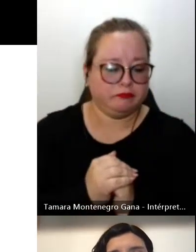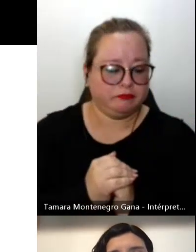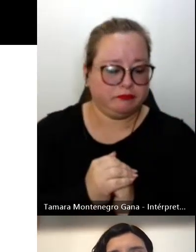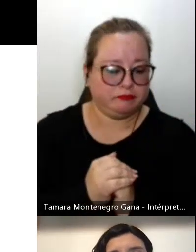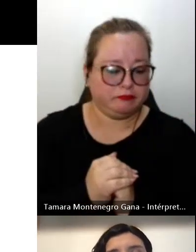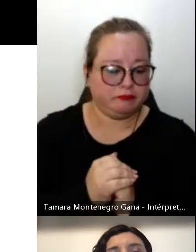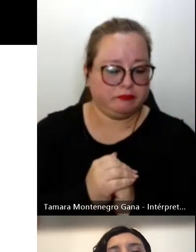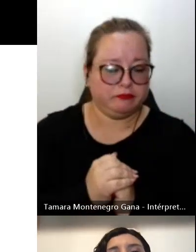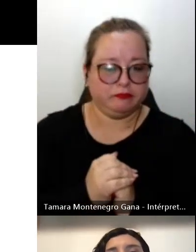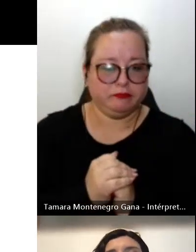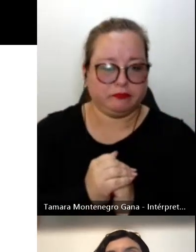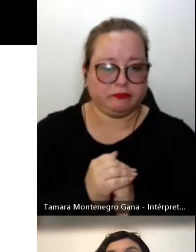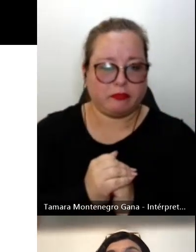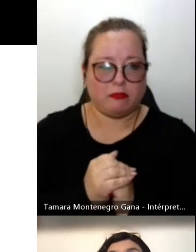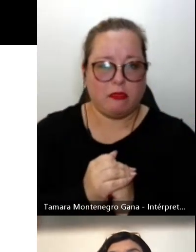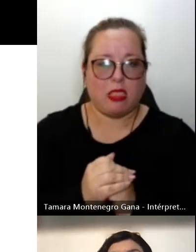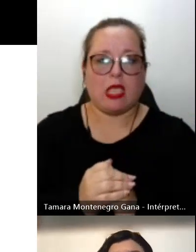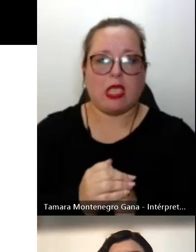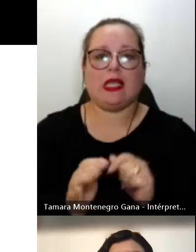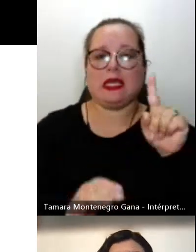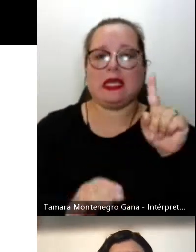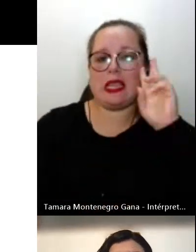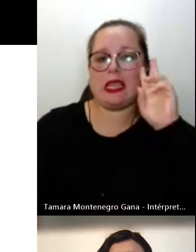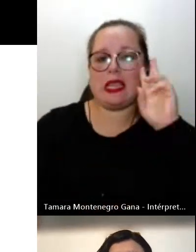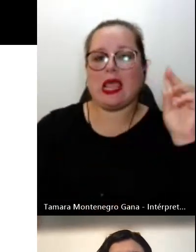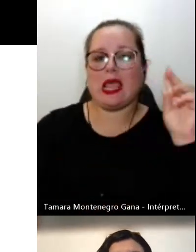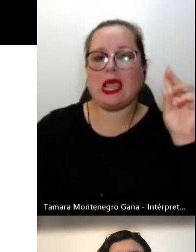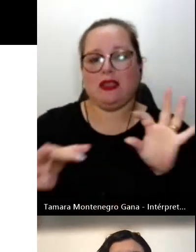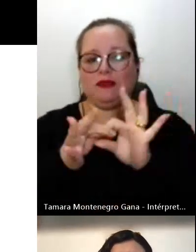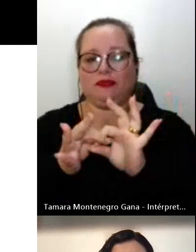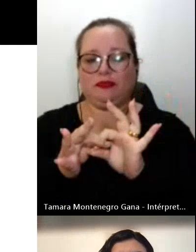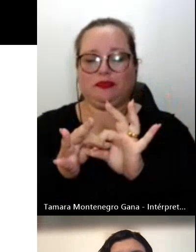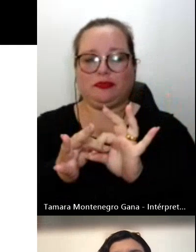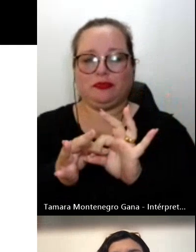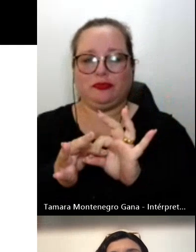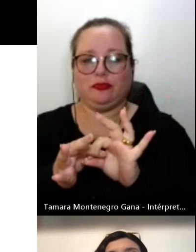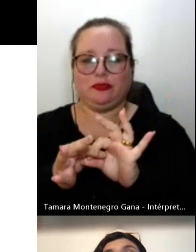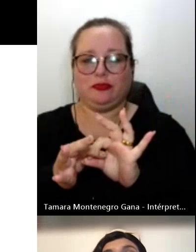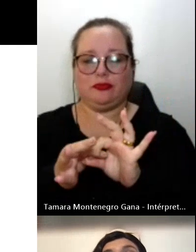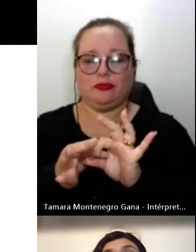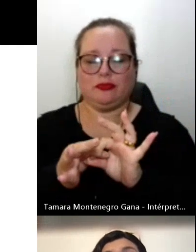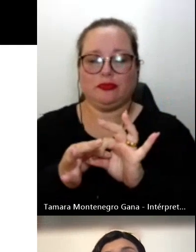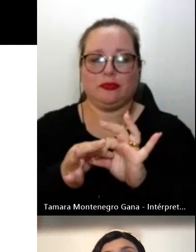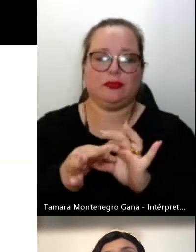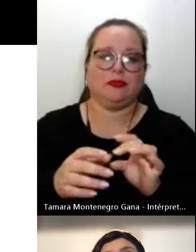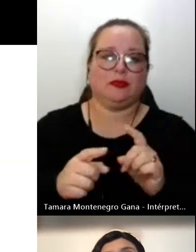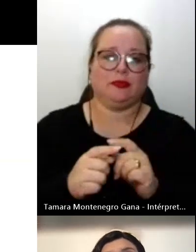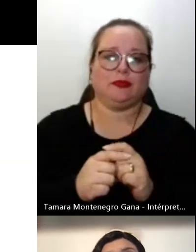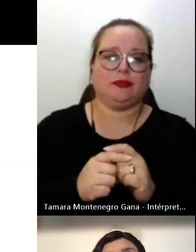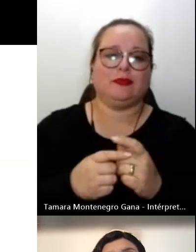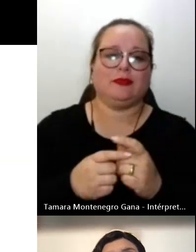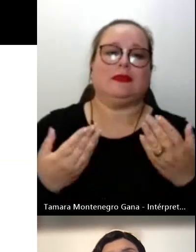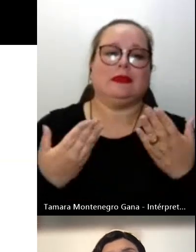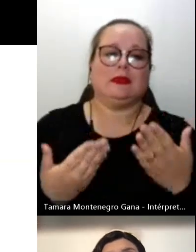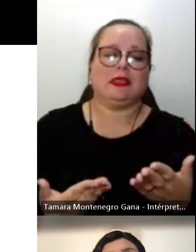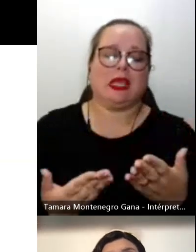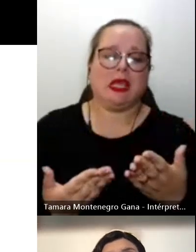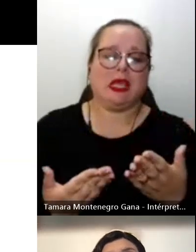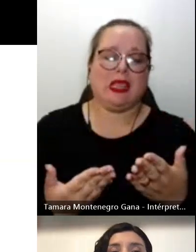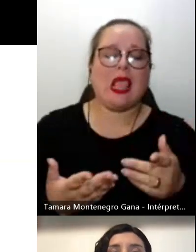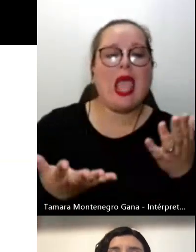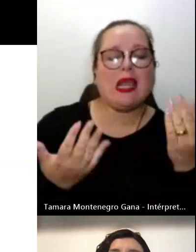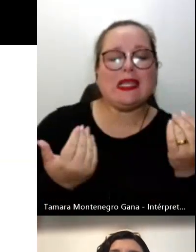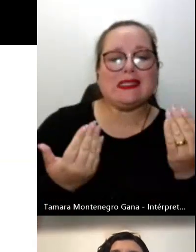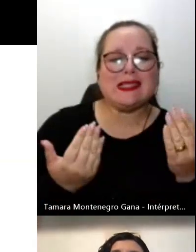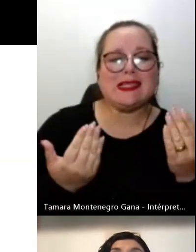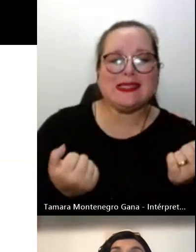Entonces, esta idea está conectada con la anterior, con esta